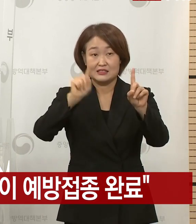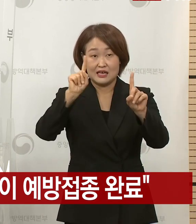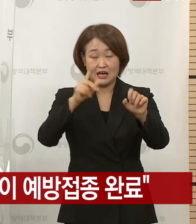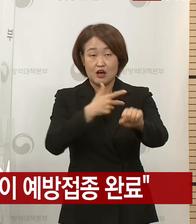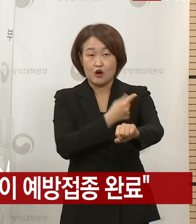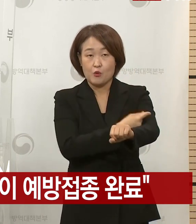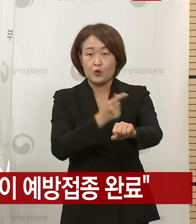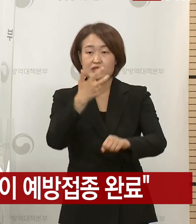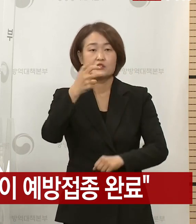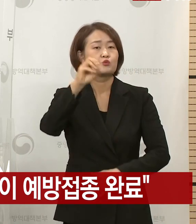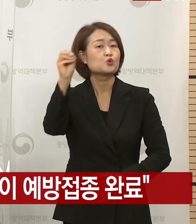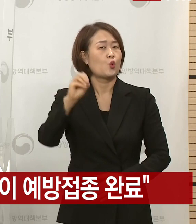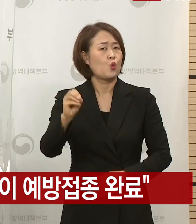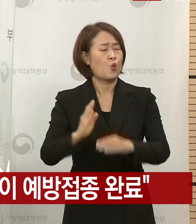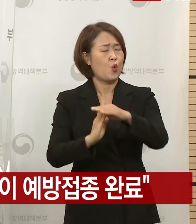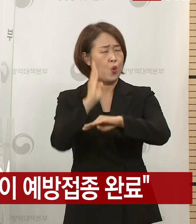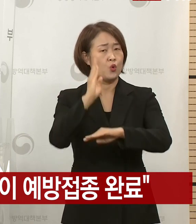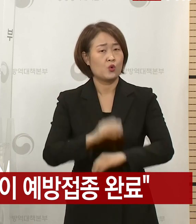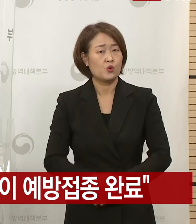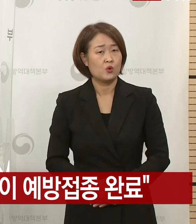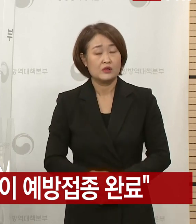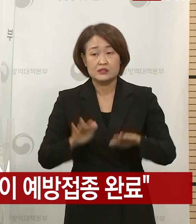예약률은 70%를 넘어서